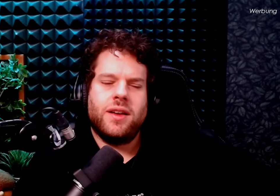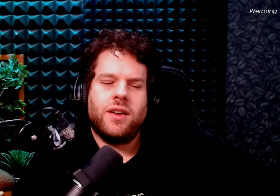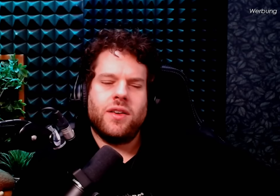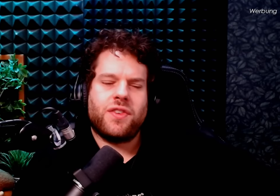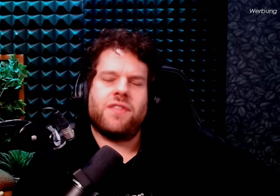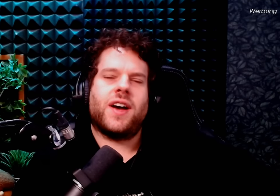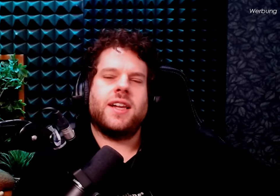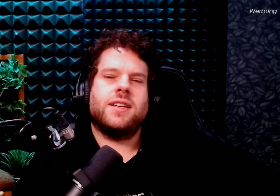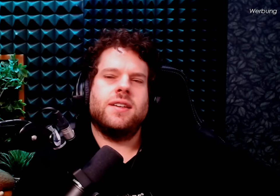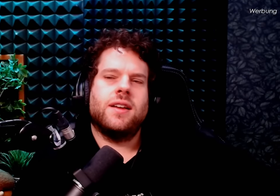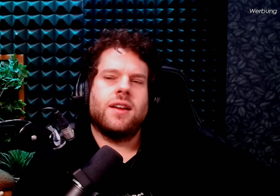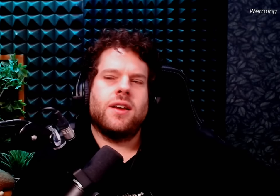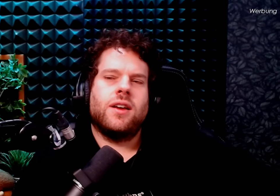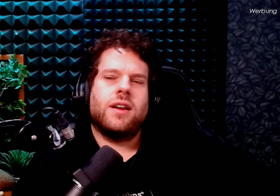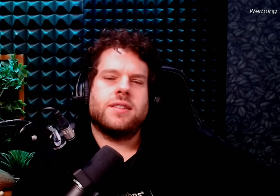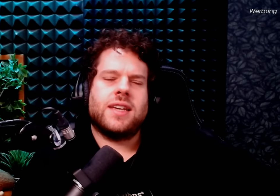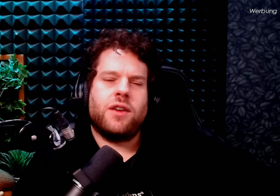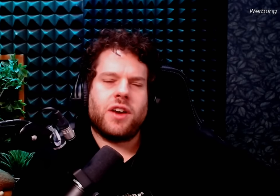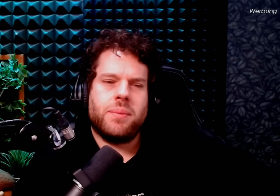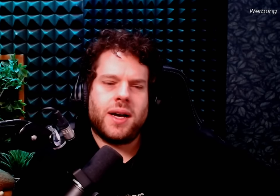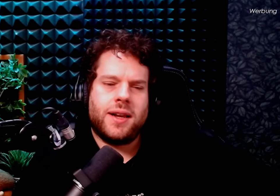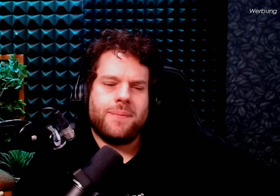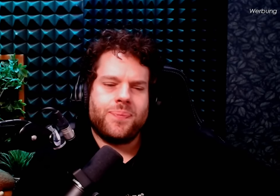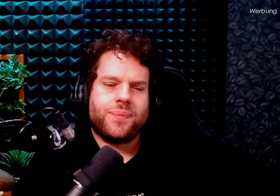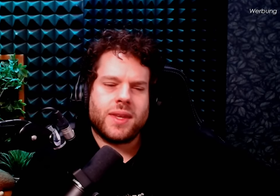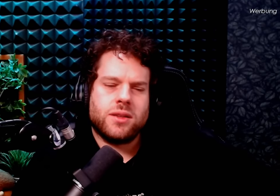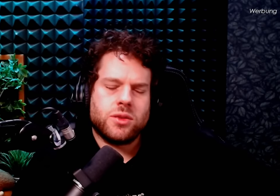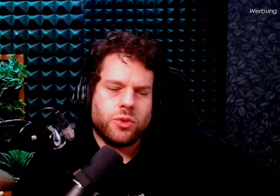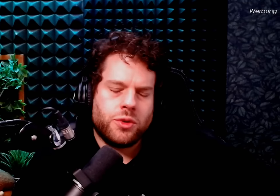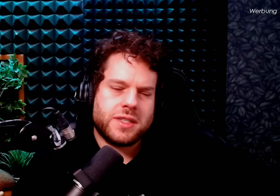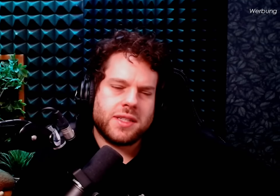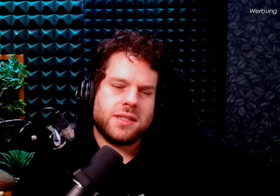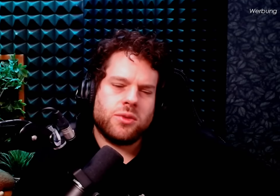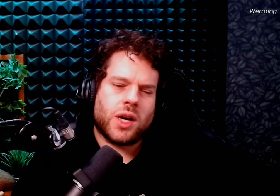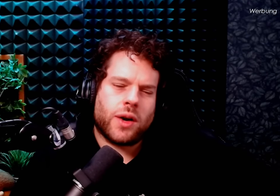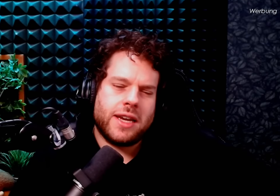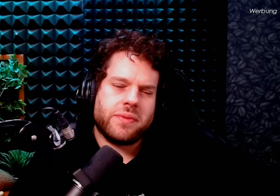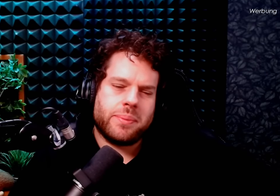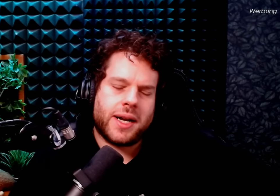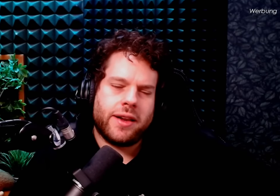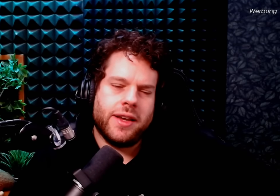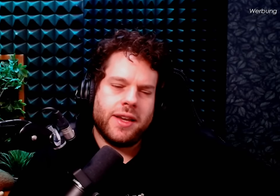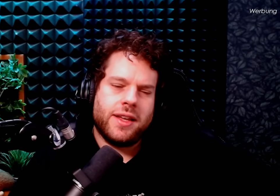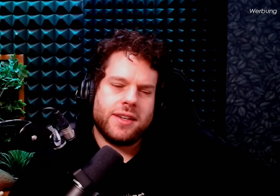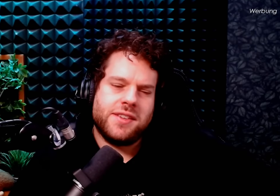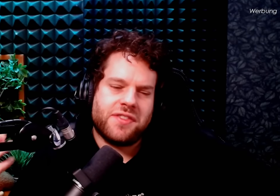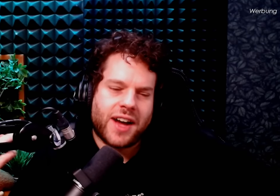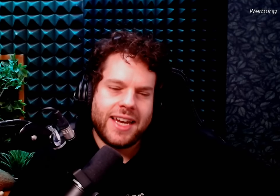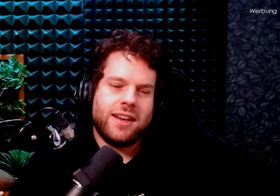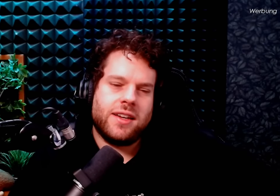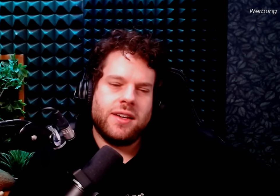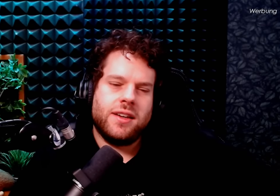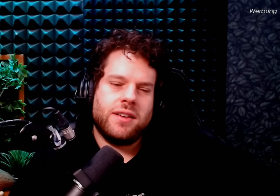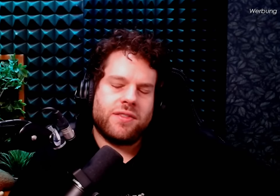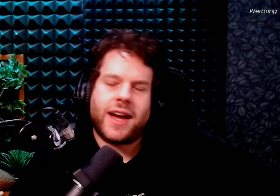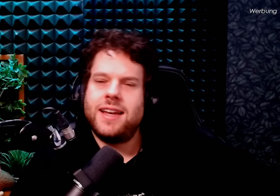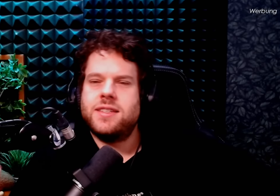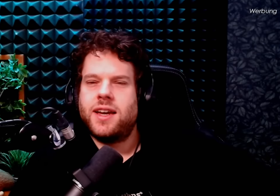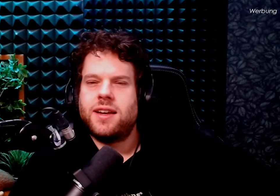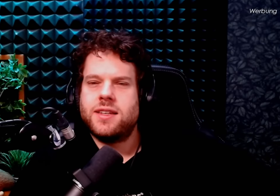verweilen. Sich einfach mal zur Ruhe setzen und auch einfach mal die Weile, Weile sein